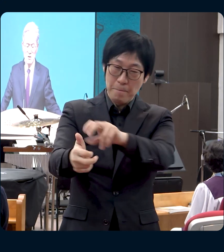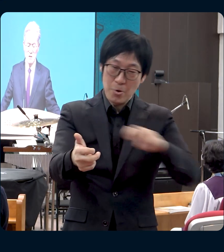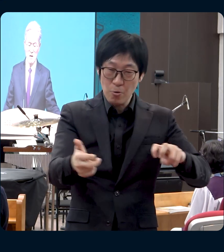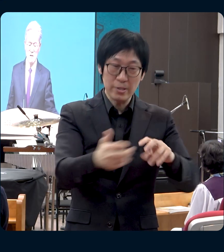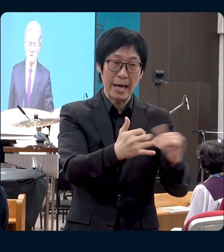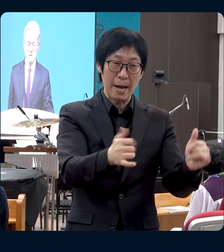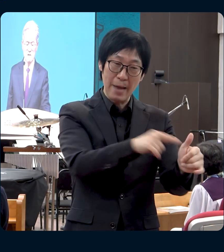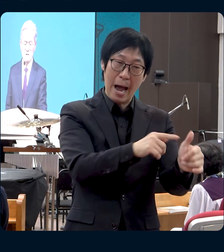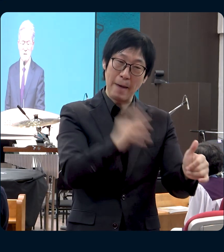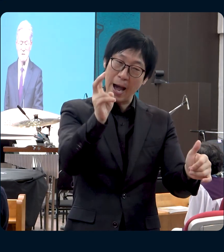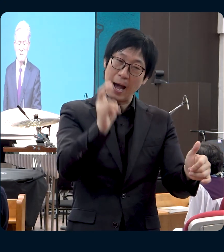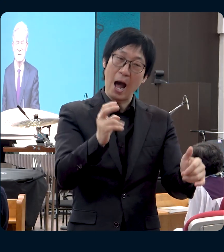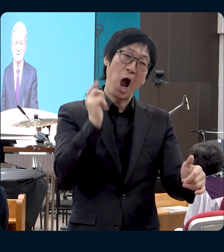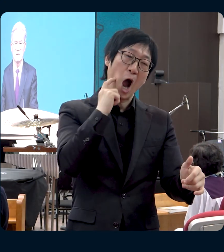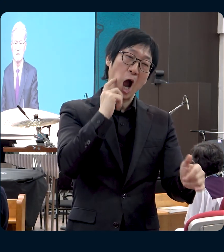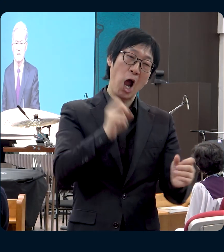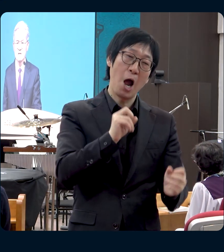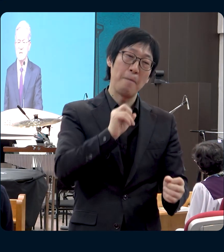그런 것이다.